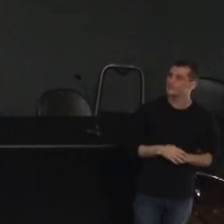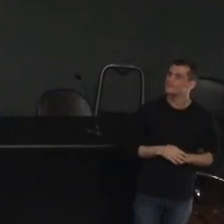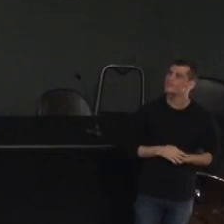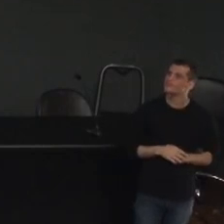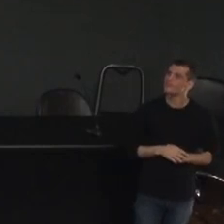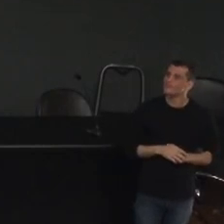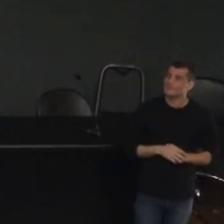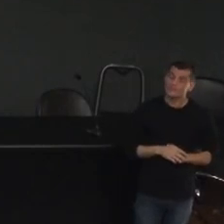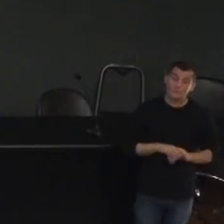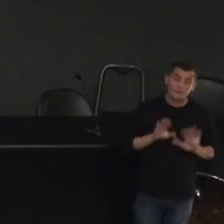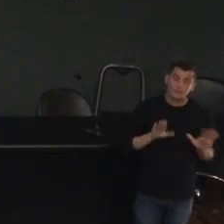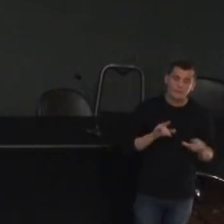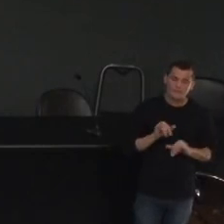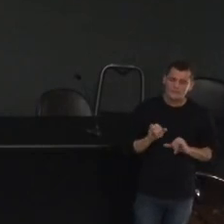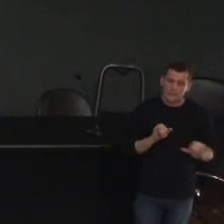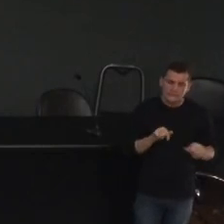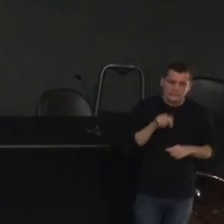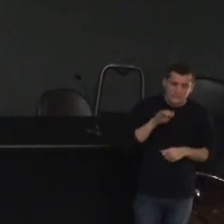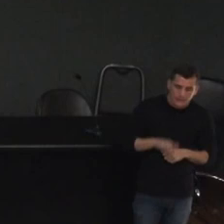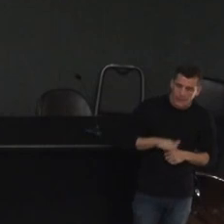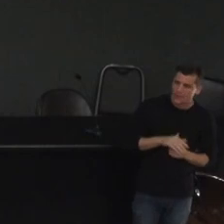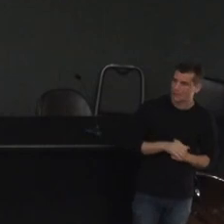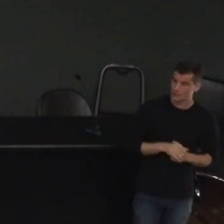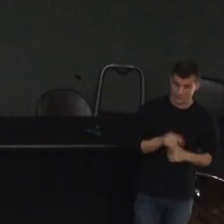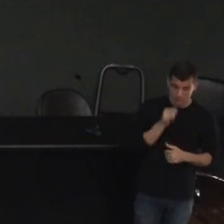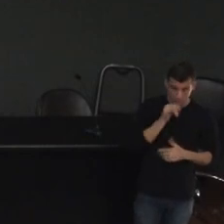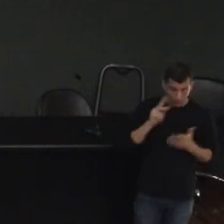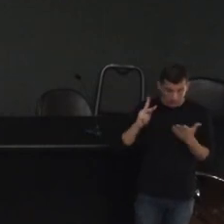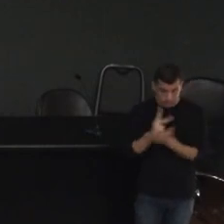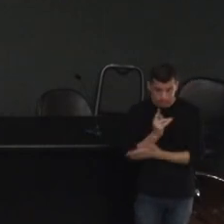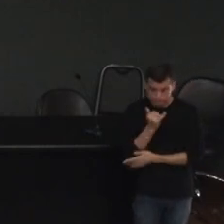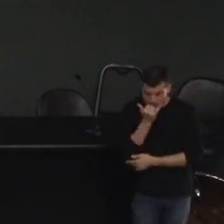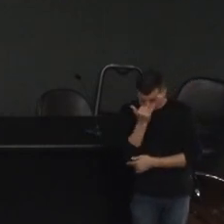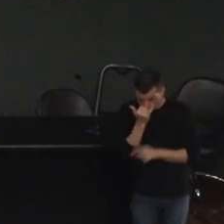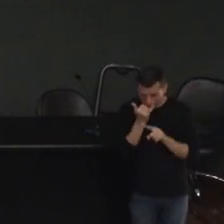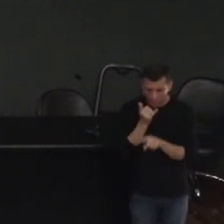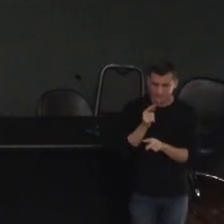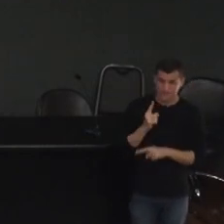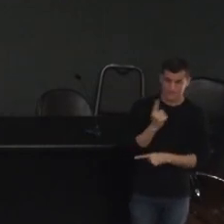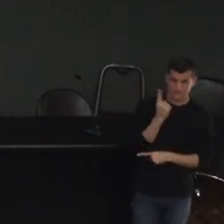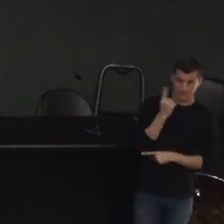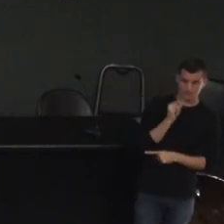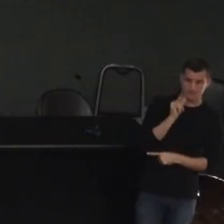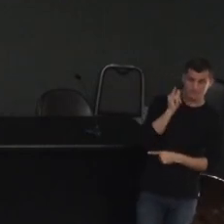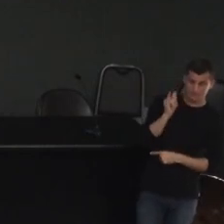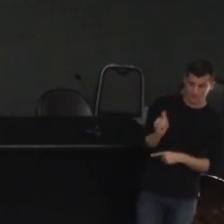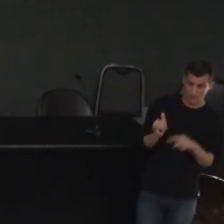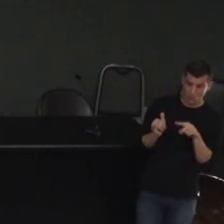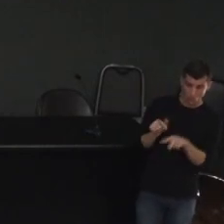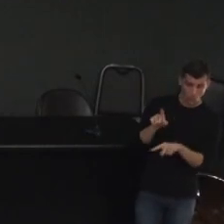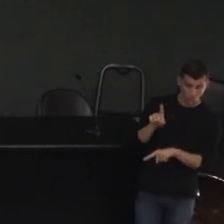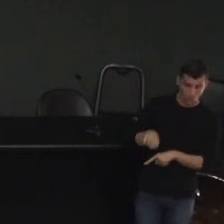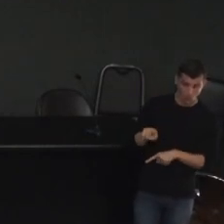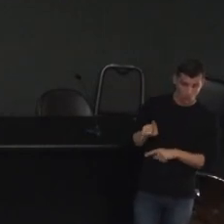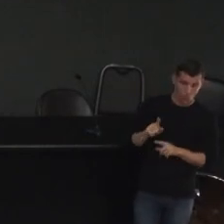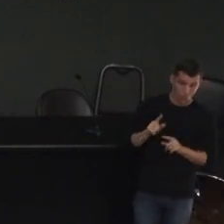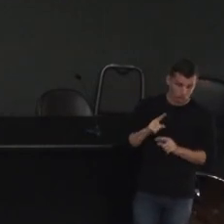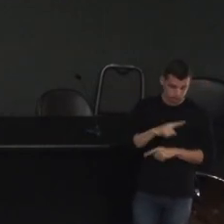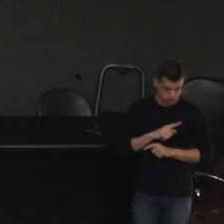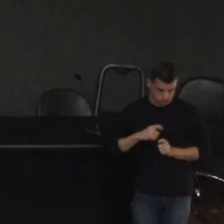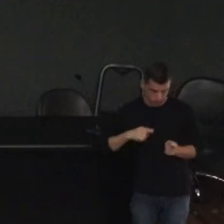Então a quem se comunica aconteceu incidente primeiro Eu comunico aquele que exerce o controle